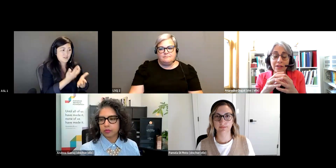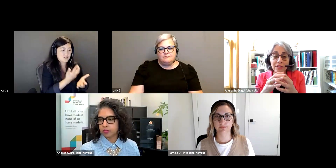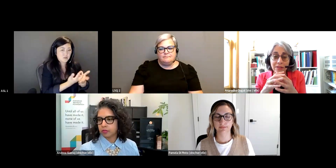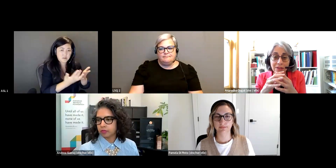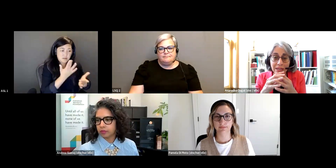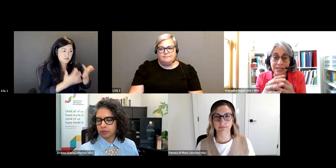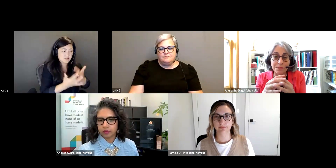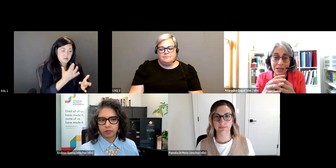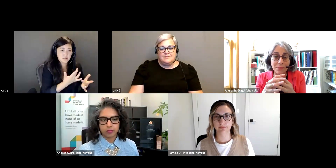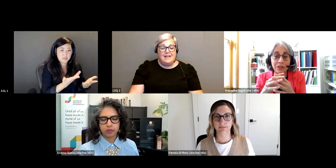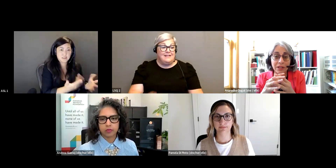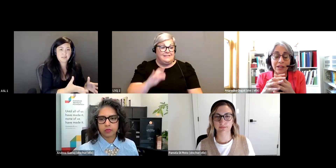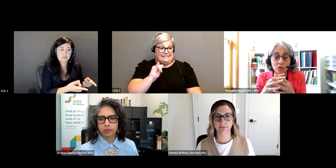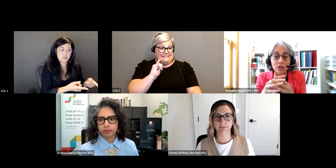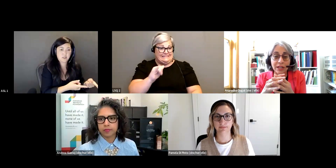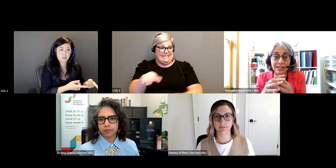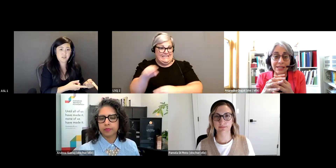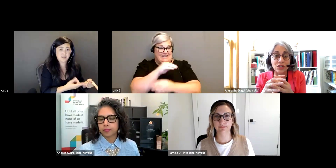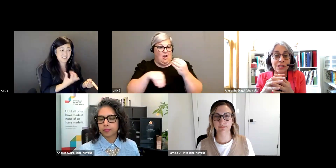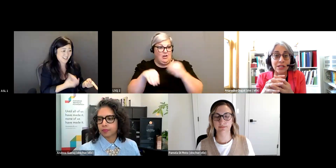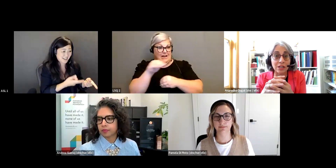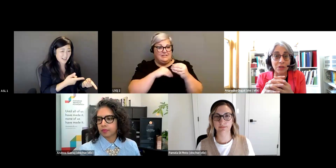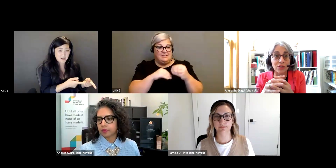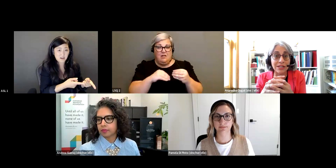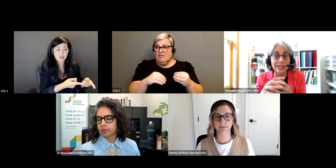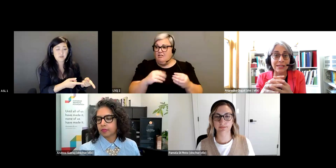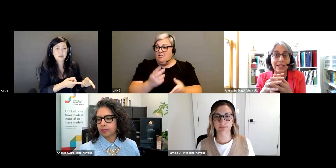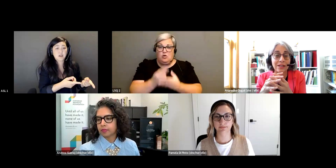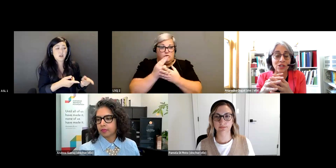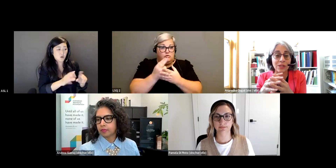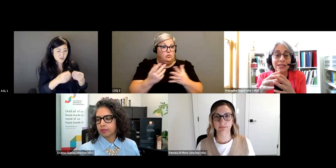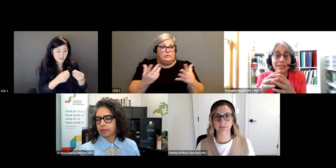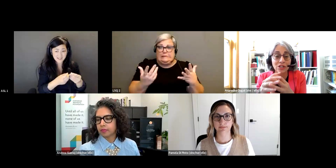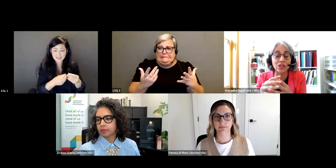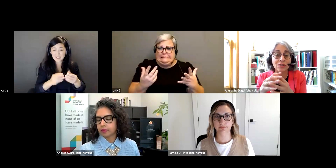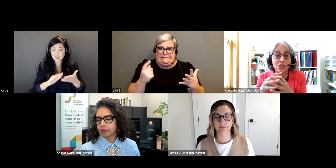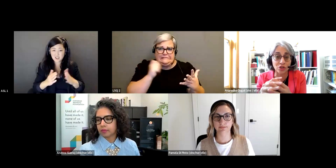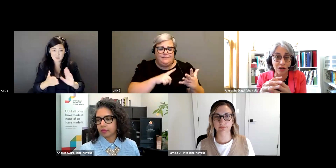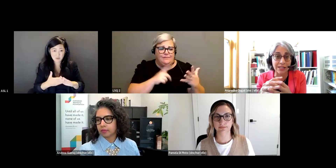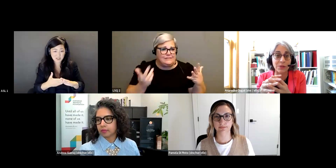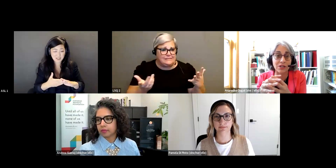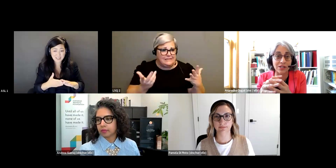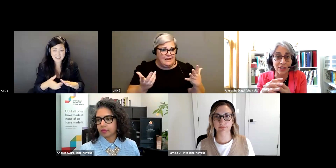Donc, si les organismes manquent déjà de ressources,